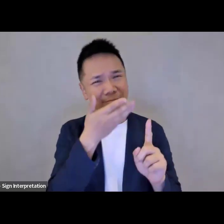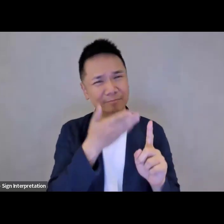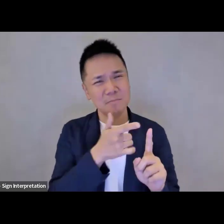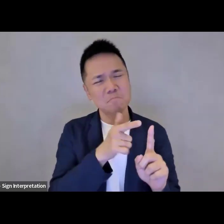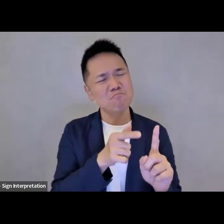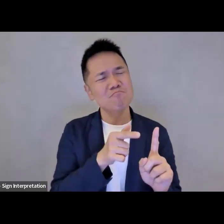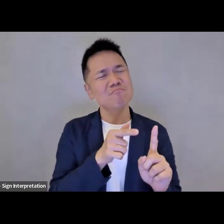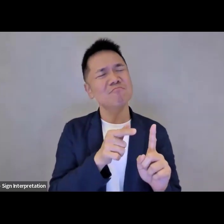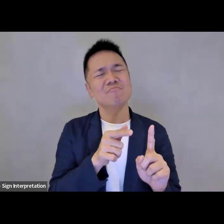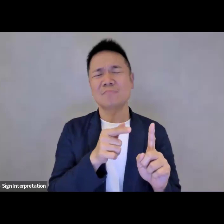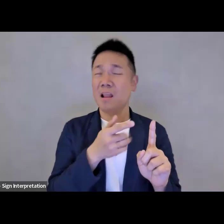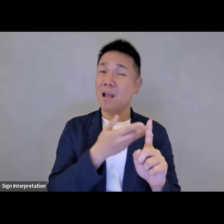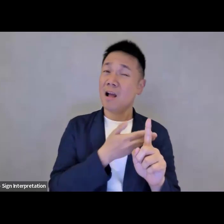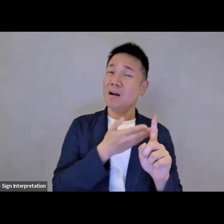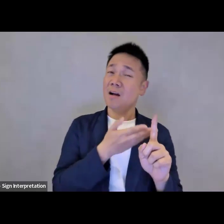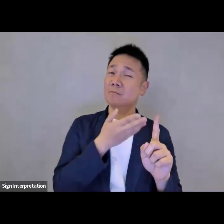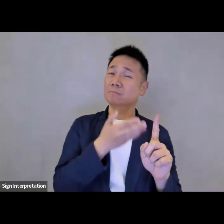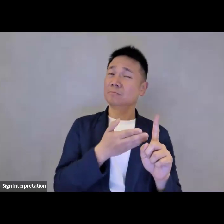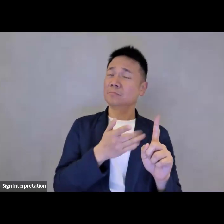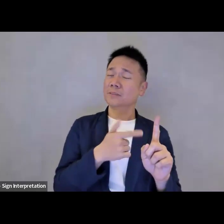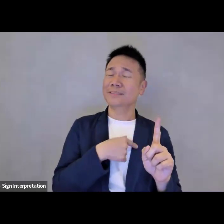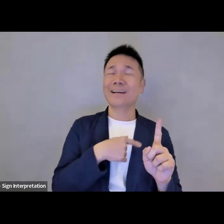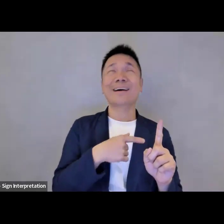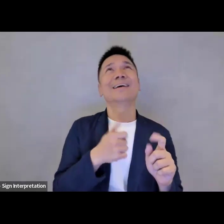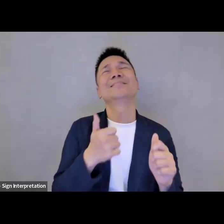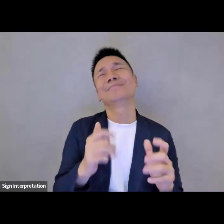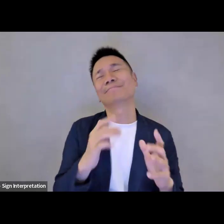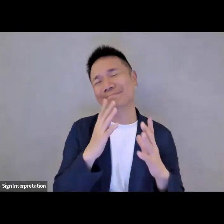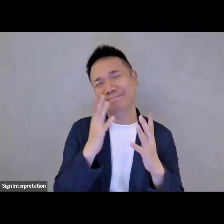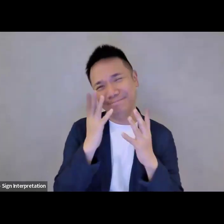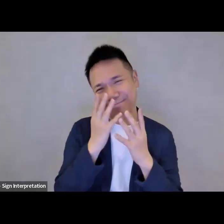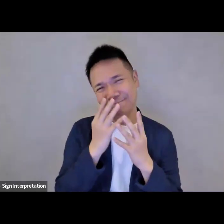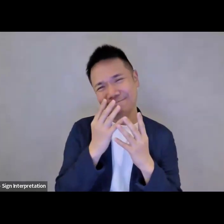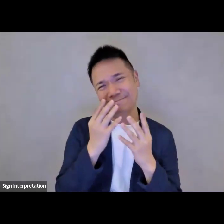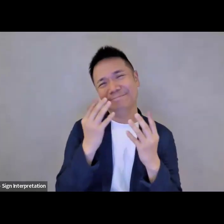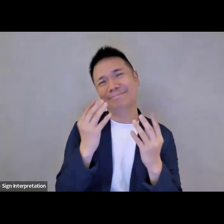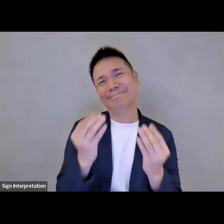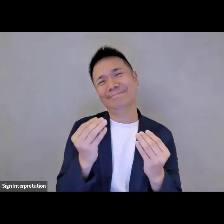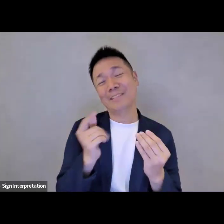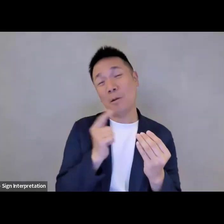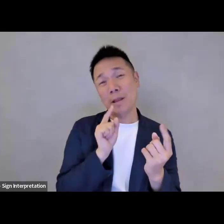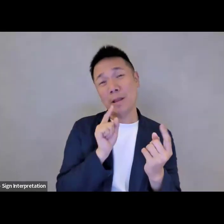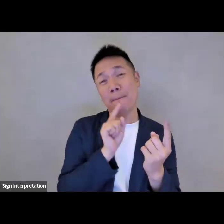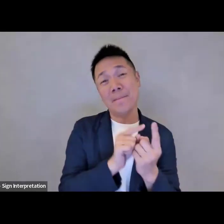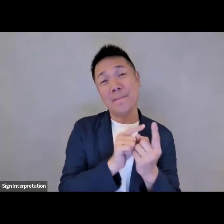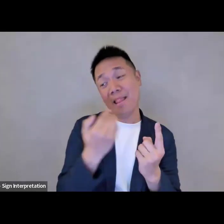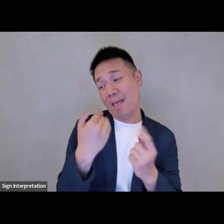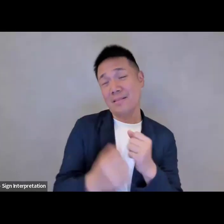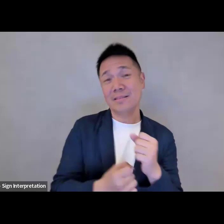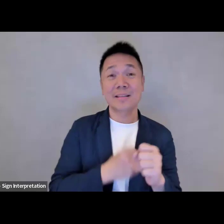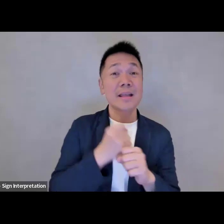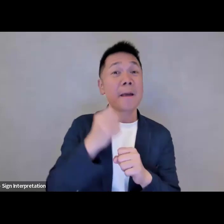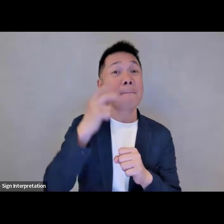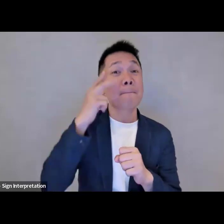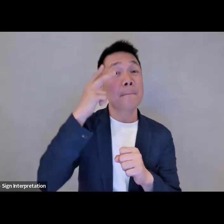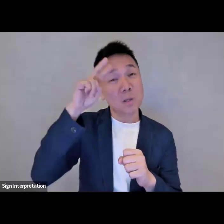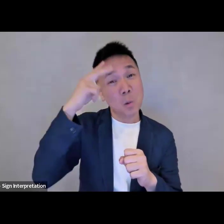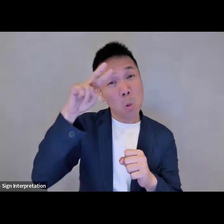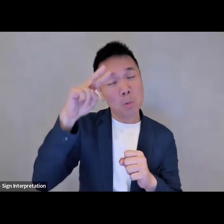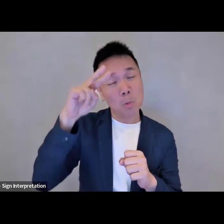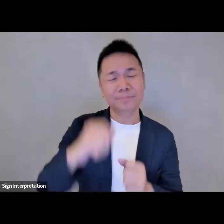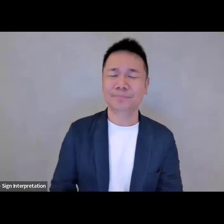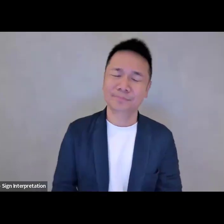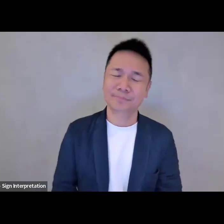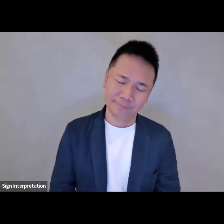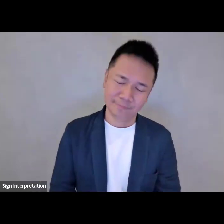恩哦，我跟 Bhargavi 博士有一起工作的经验，以及我们有我们自己